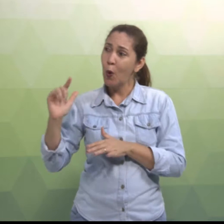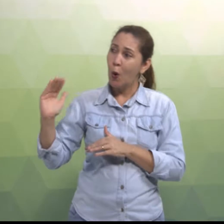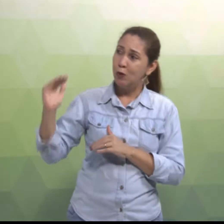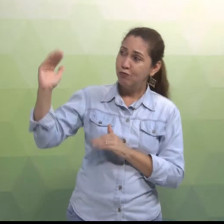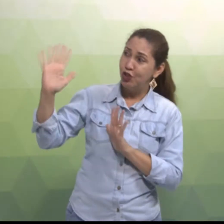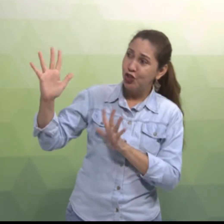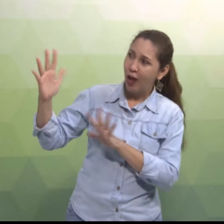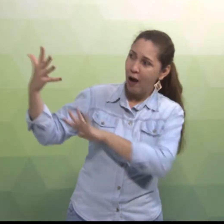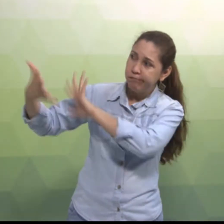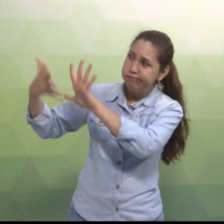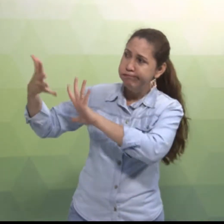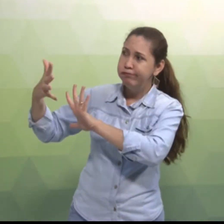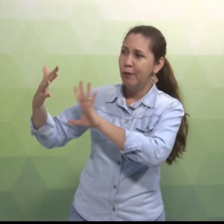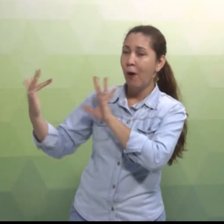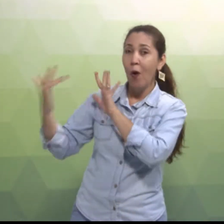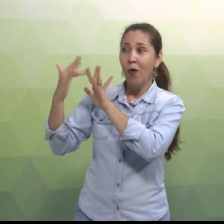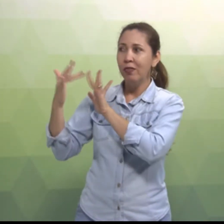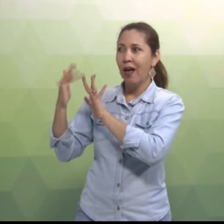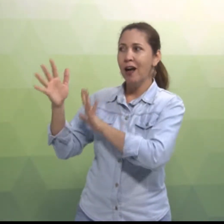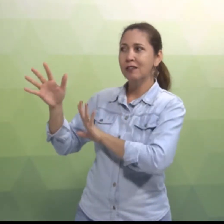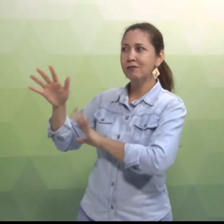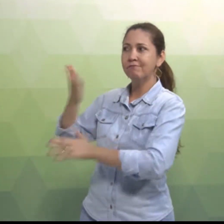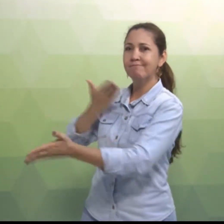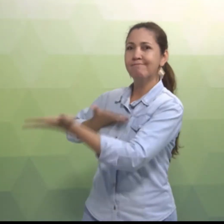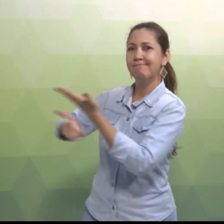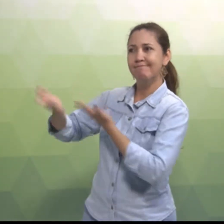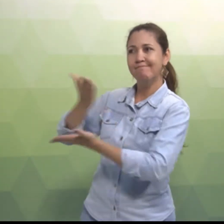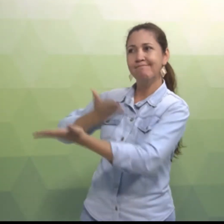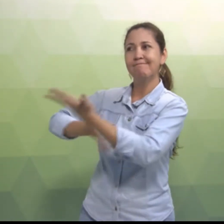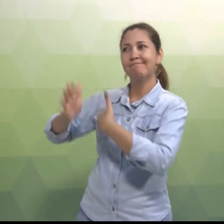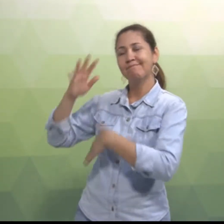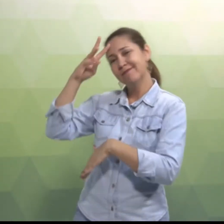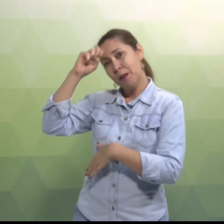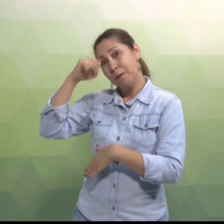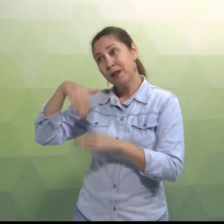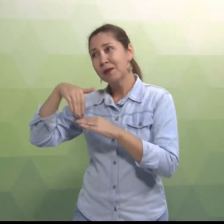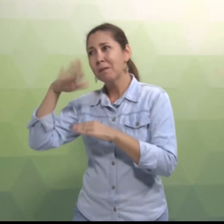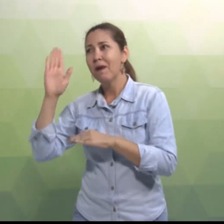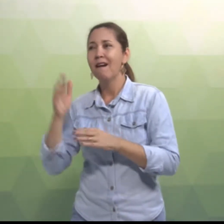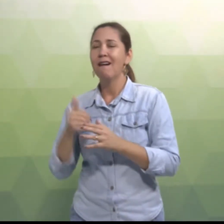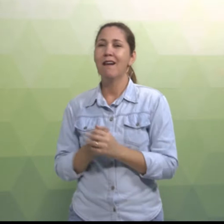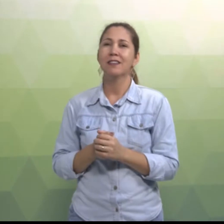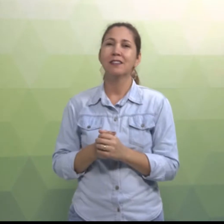com o adulto que sabe língua de sinais para interagir e aprender mais.